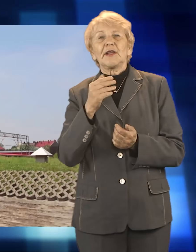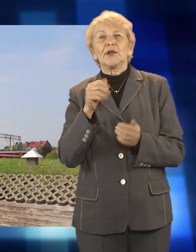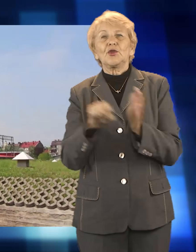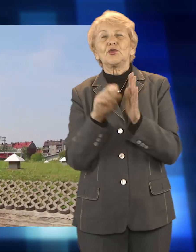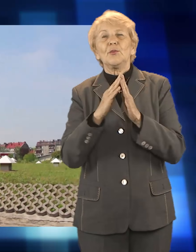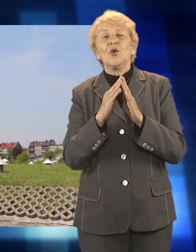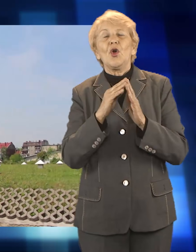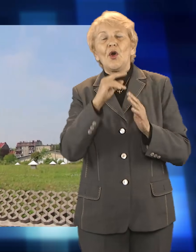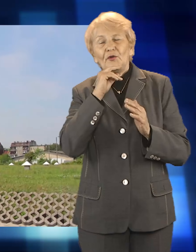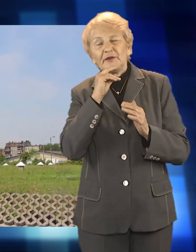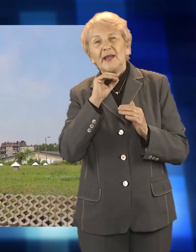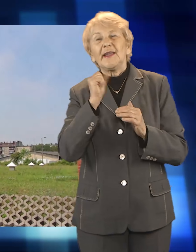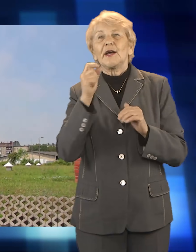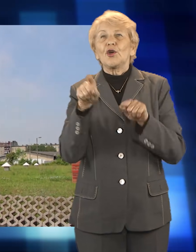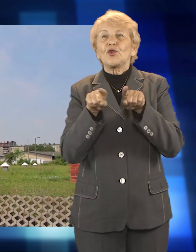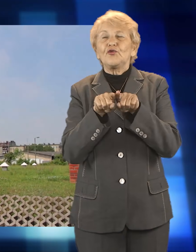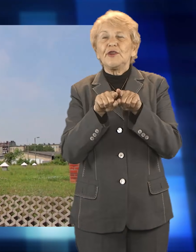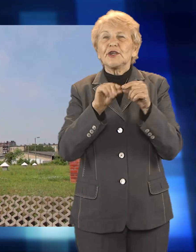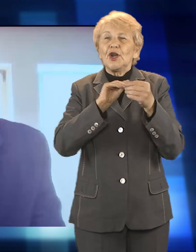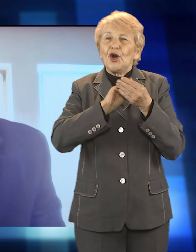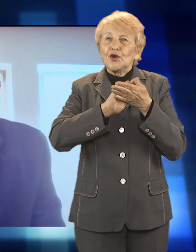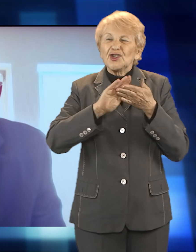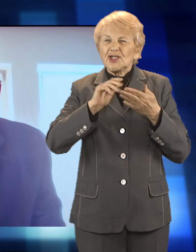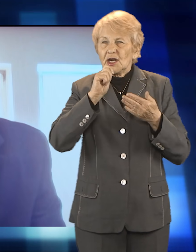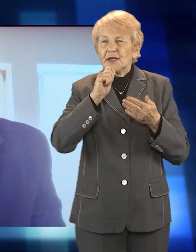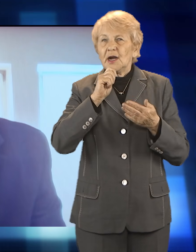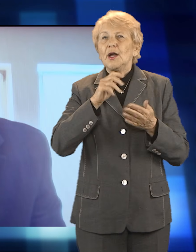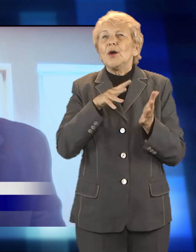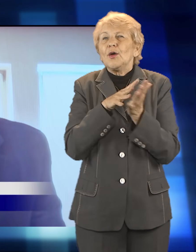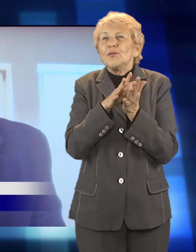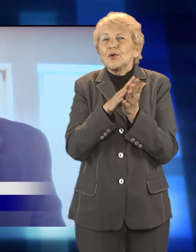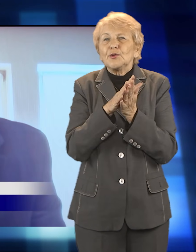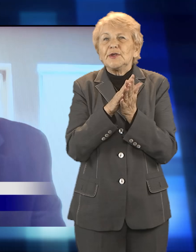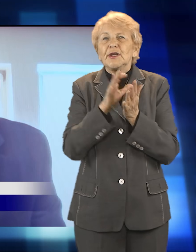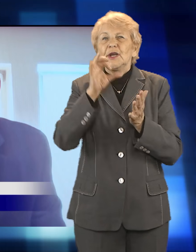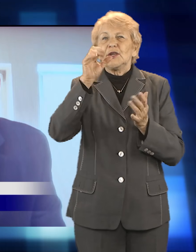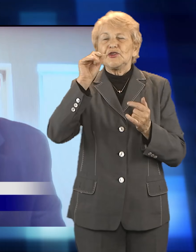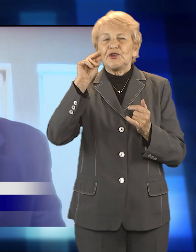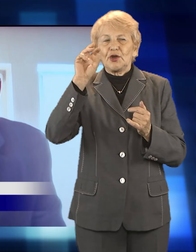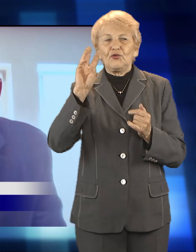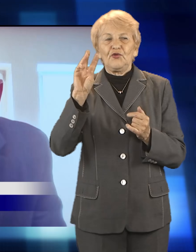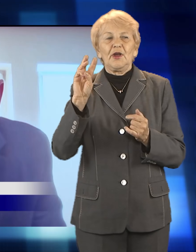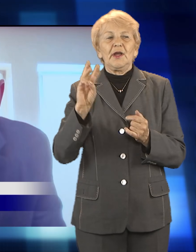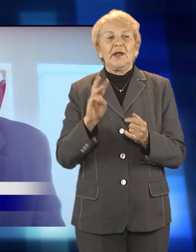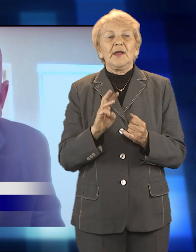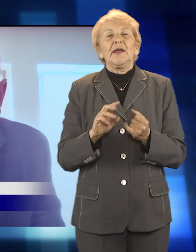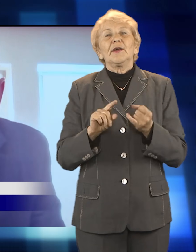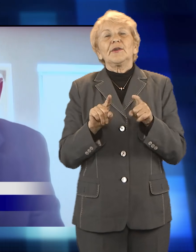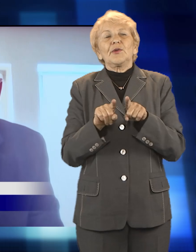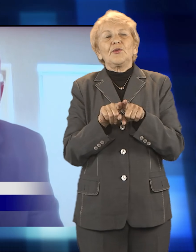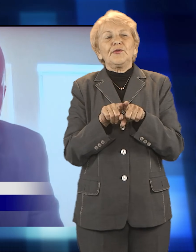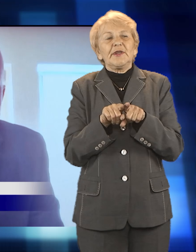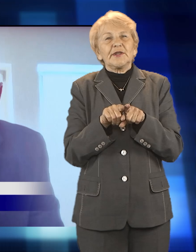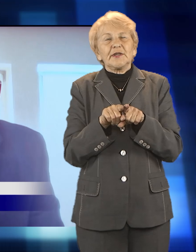ponadto spółką oferującą usługi komercyjne zobaczymy szereg usług tak zwanych dla ludności na za chwilę